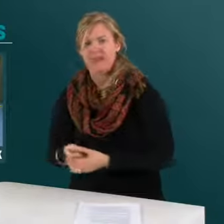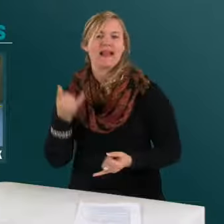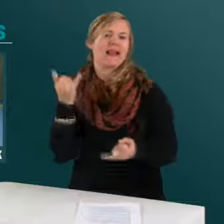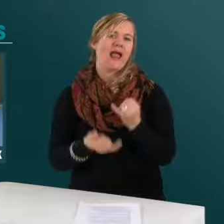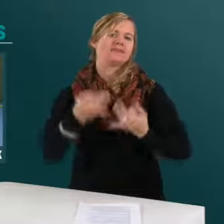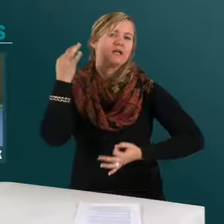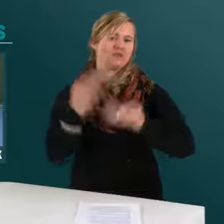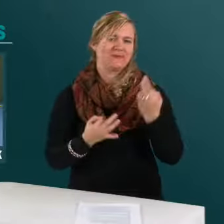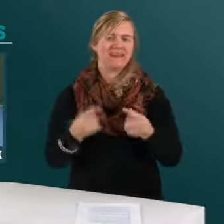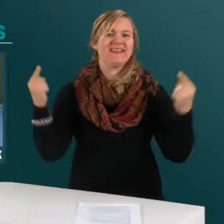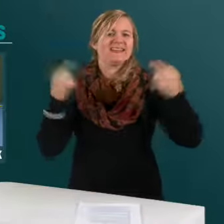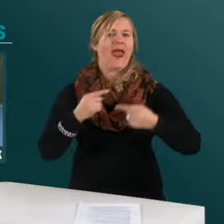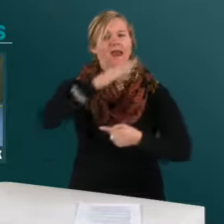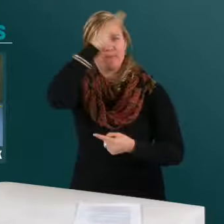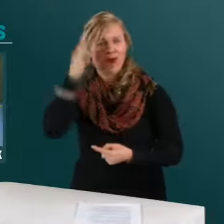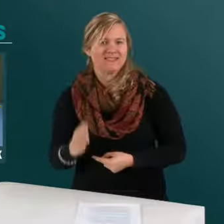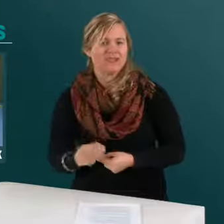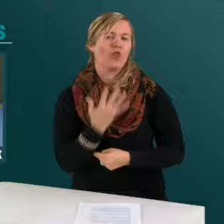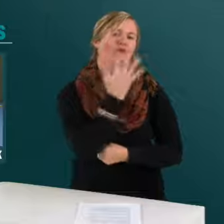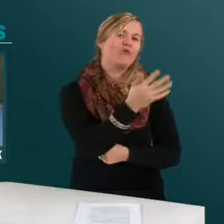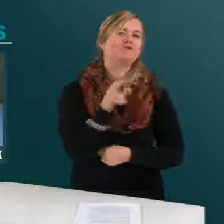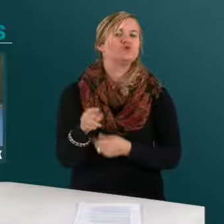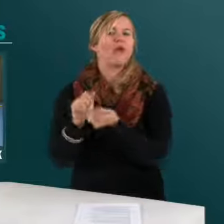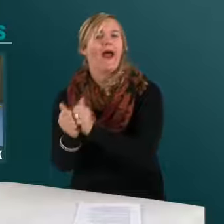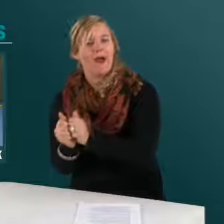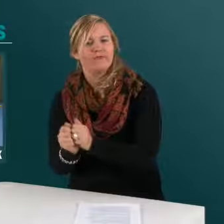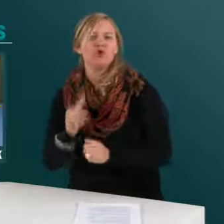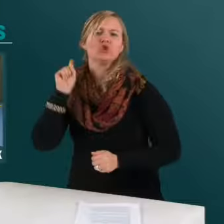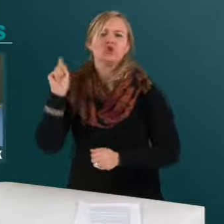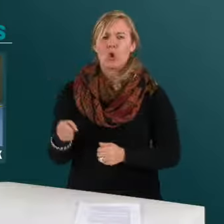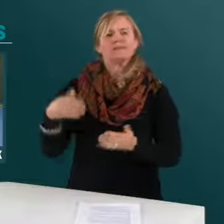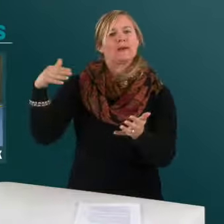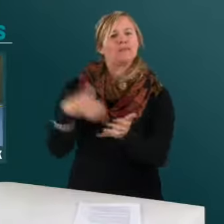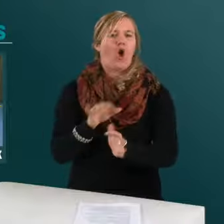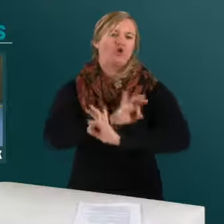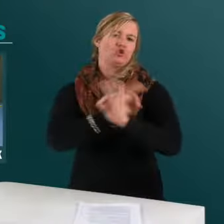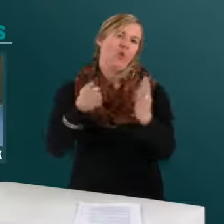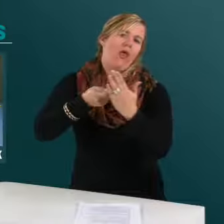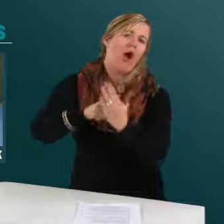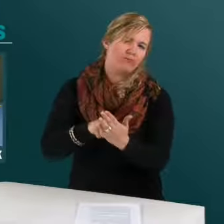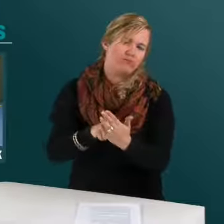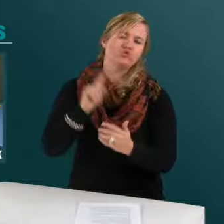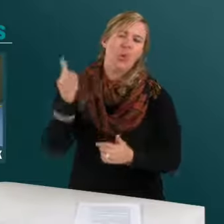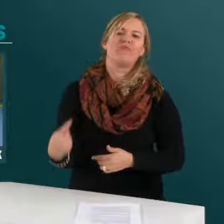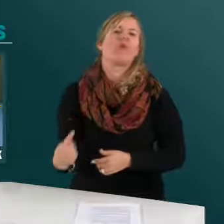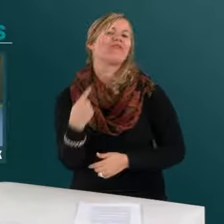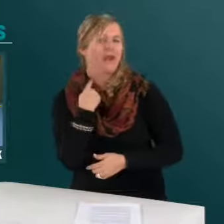das letzte spiel schweiz gegen brasilien endete mit 5 12 es war trotz niederlage ein schöner